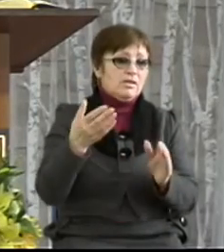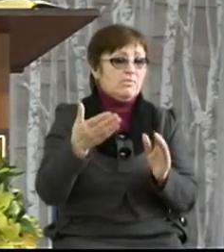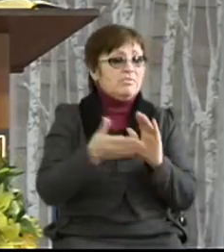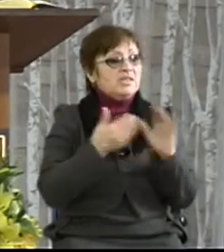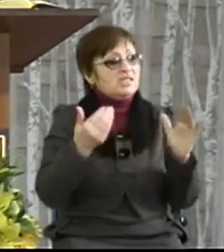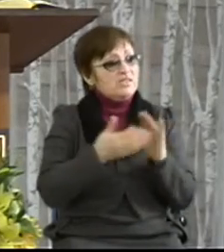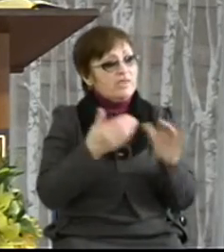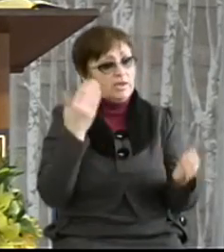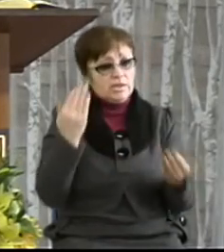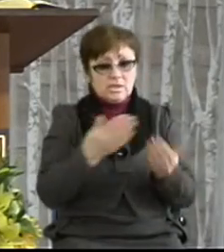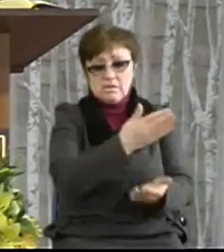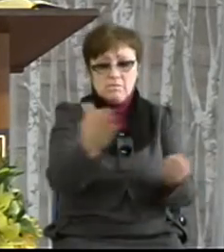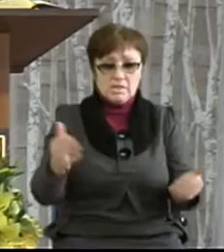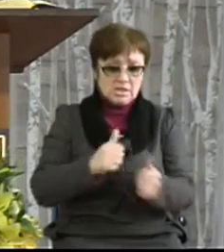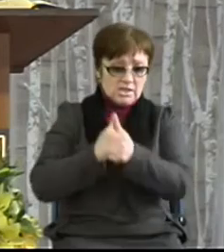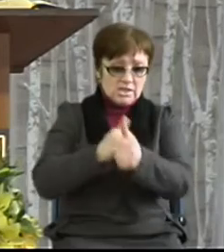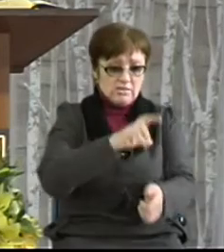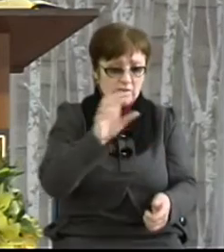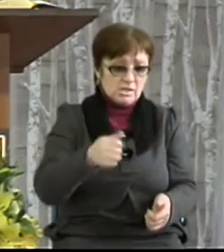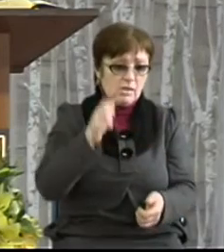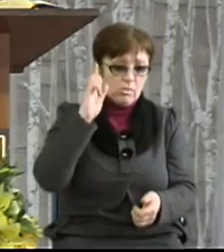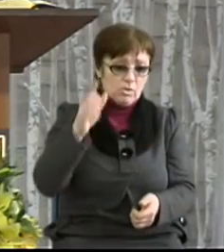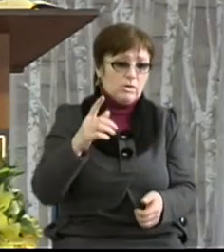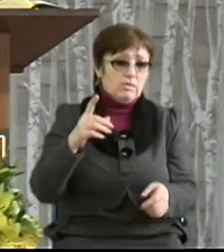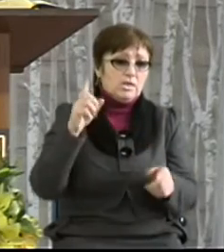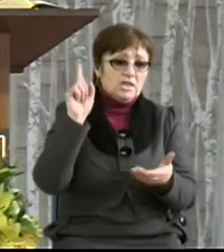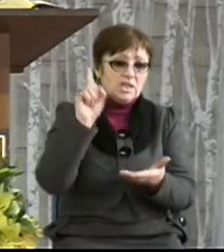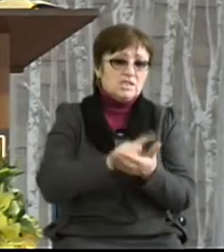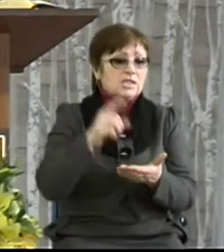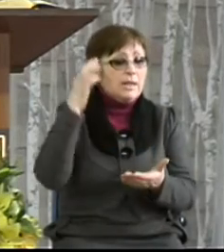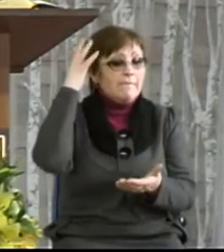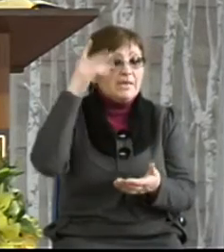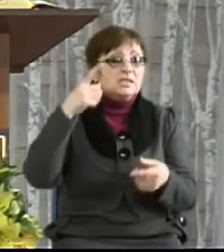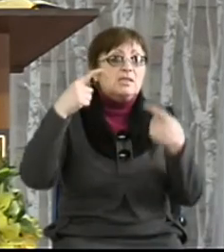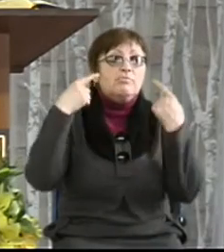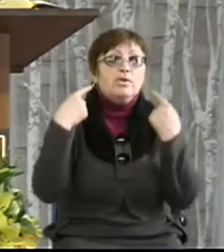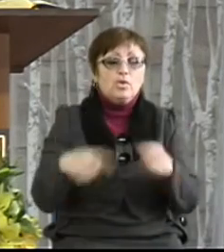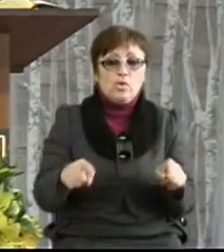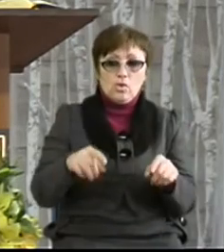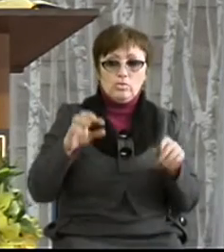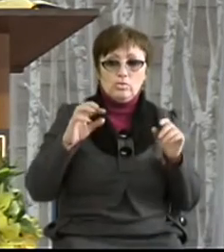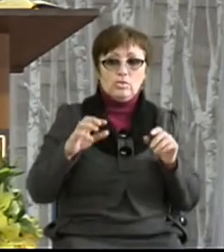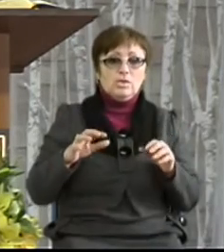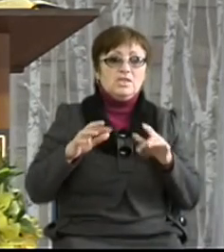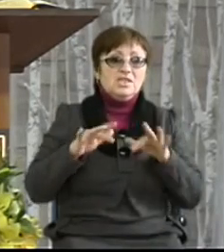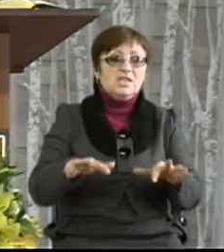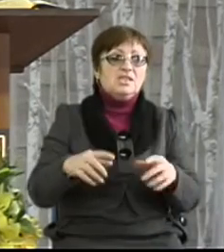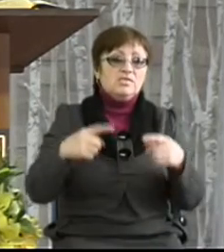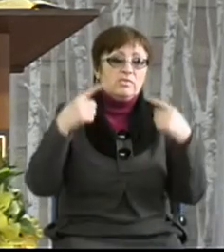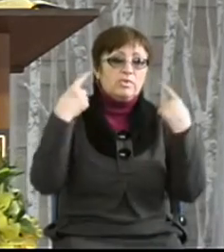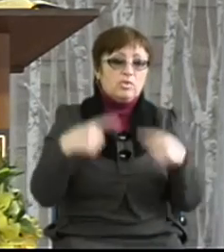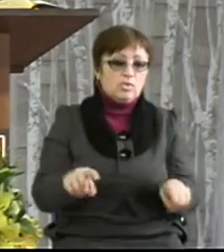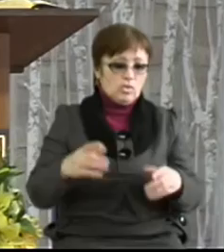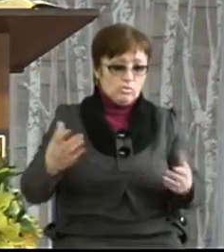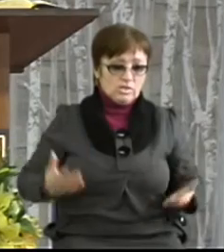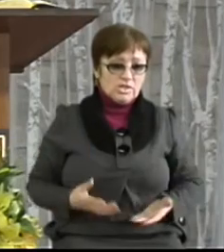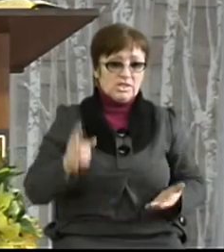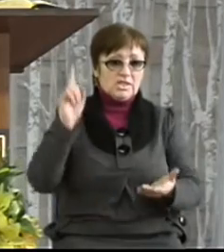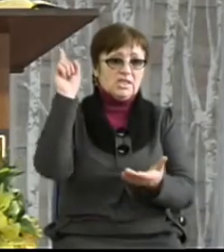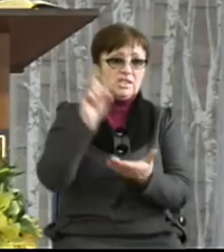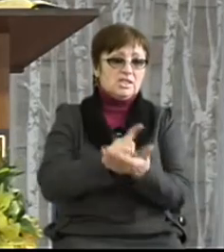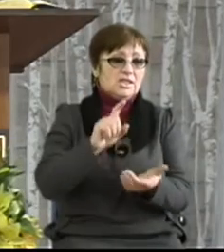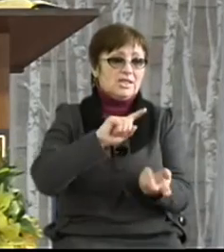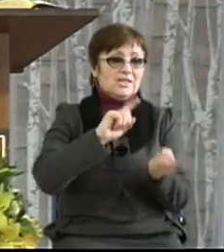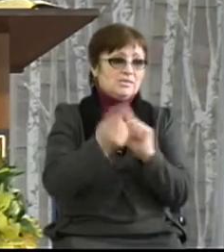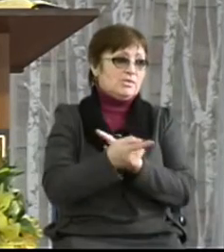должны и мыслить совершенно по-другому, действовать совершенно по-другому, жизнь свою должны изменить для того, чтобы следовать